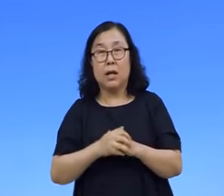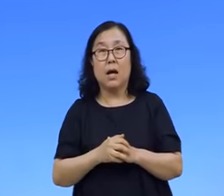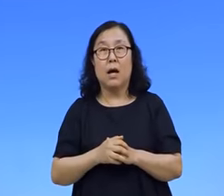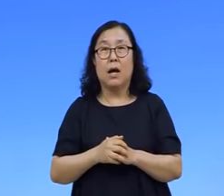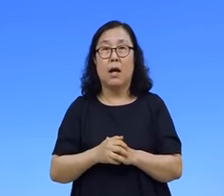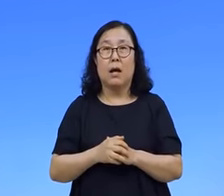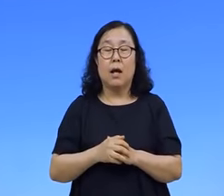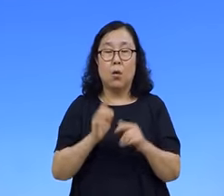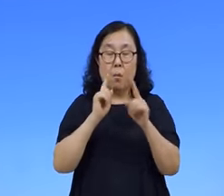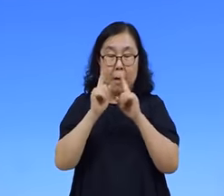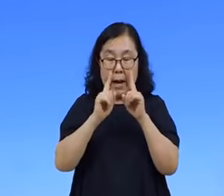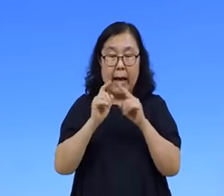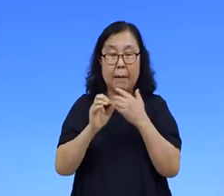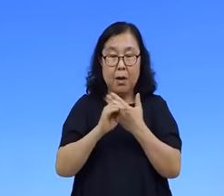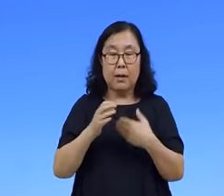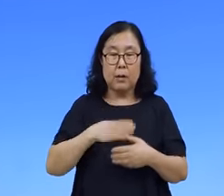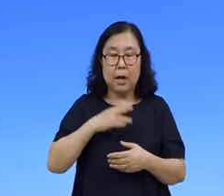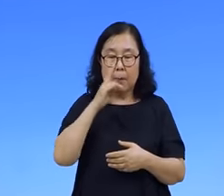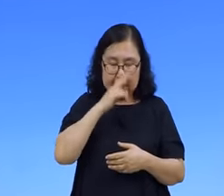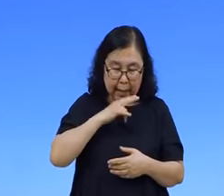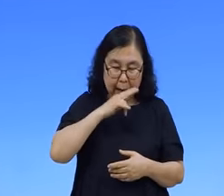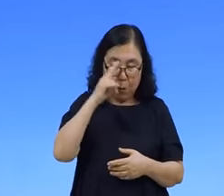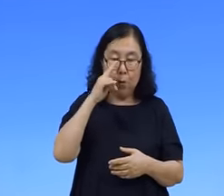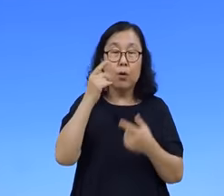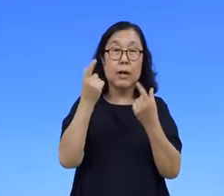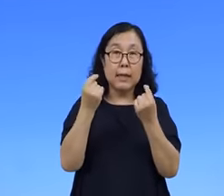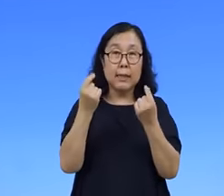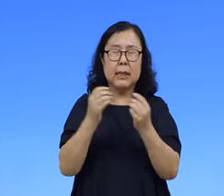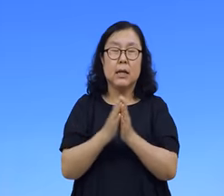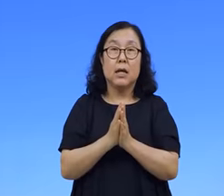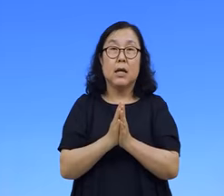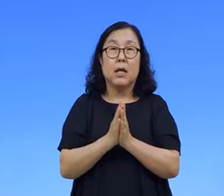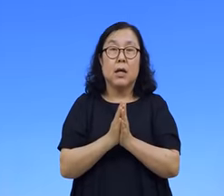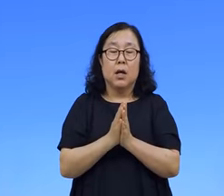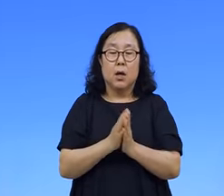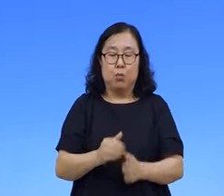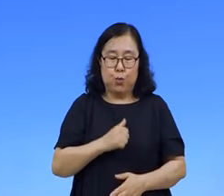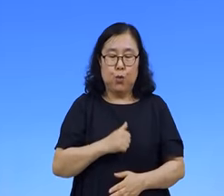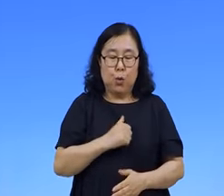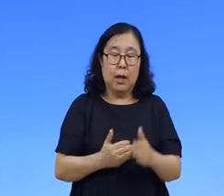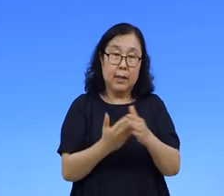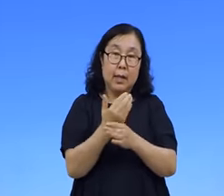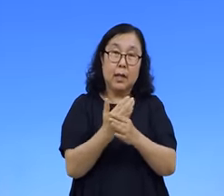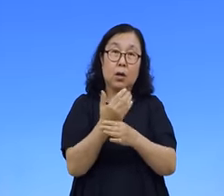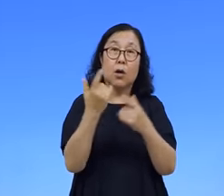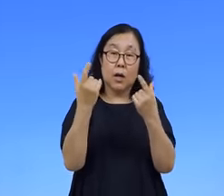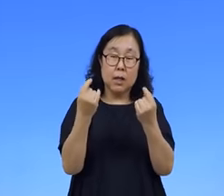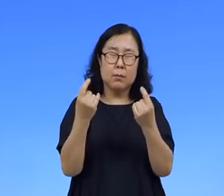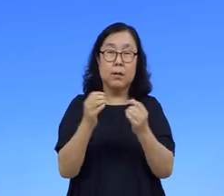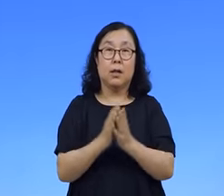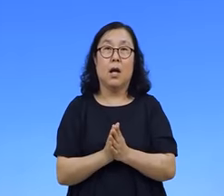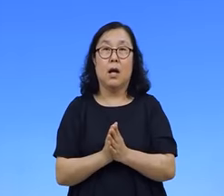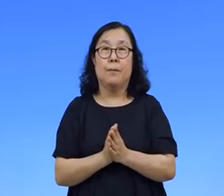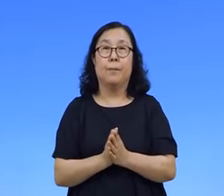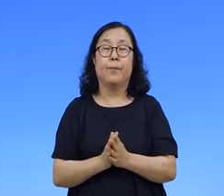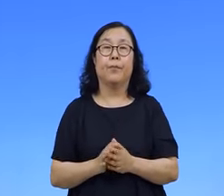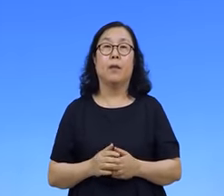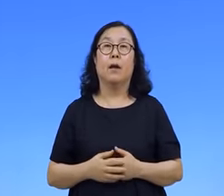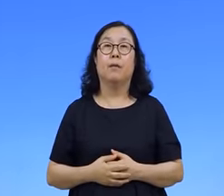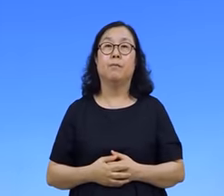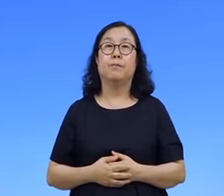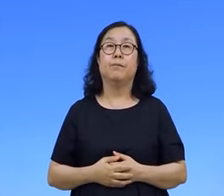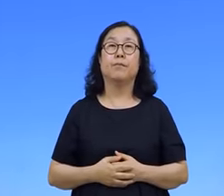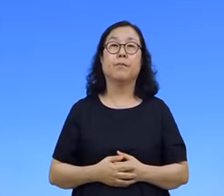담임이 돼야 되는데, 그렇다면 저도 사울처럼 분노가 생길 것 같아요. 다행히 속으로만 해주셔가지고 노래를 안 부르셔가지고